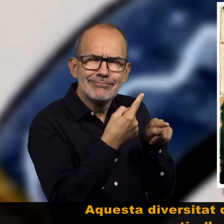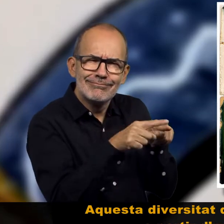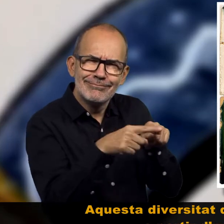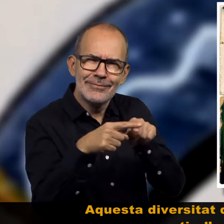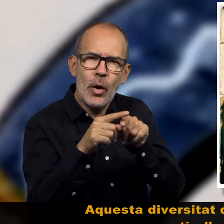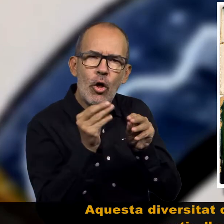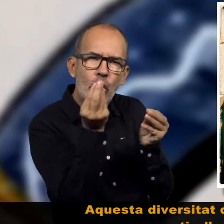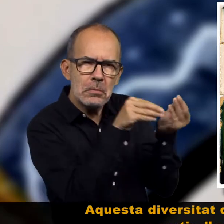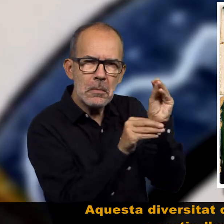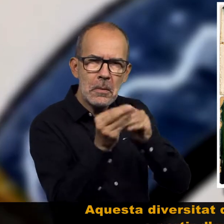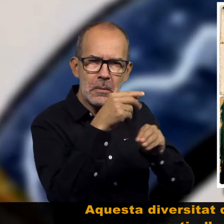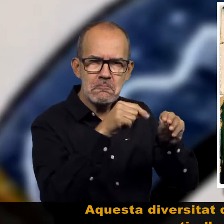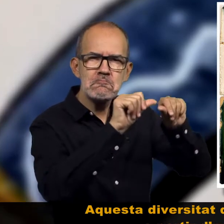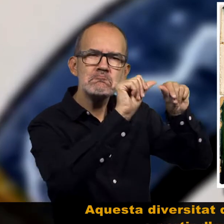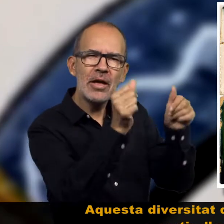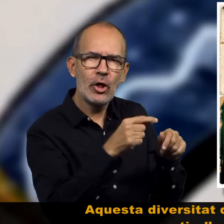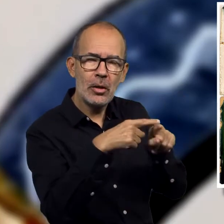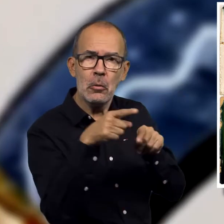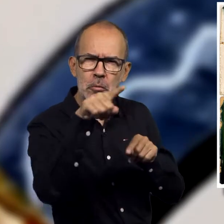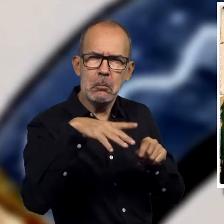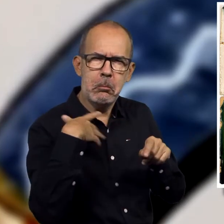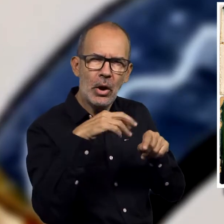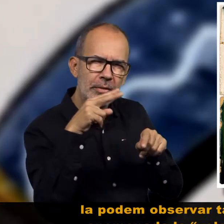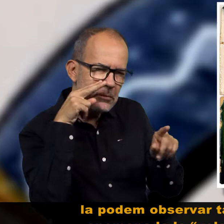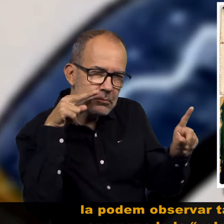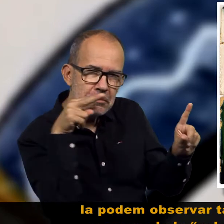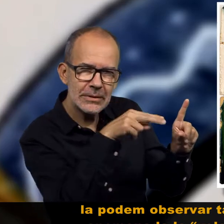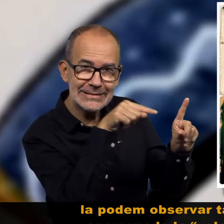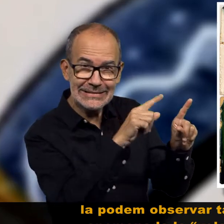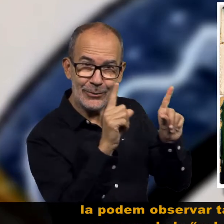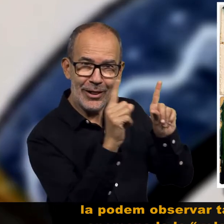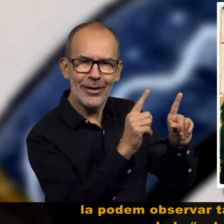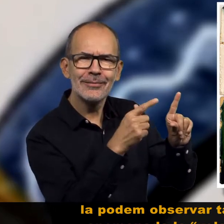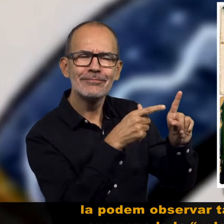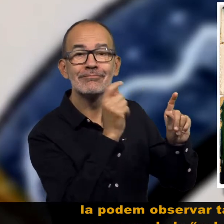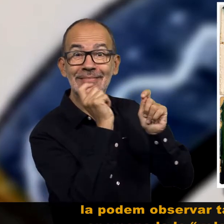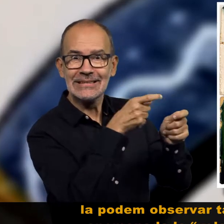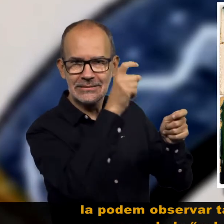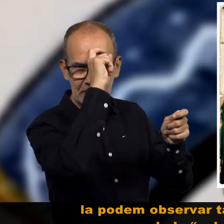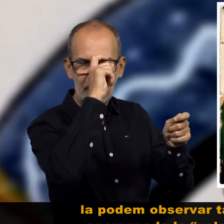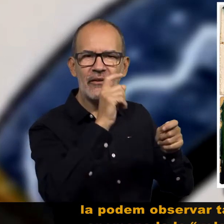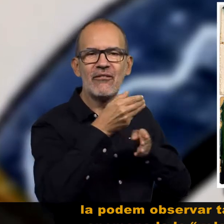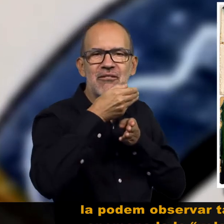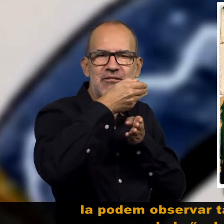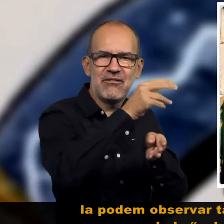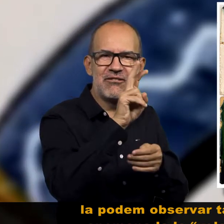Aquesta diversitat de composicions a partir d'un model la podem observar també en la rajola anomenada la vela o